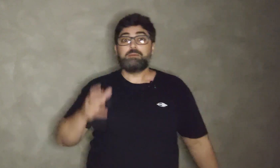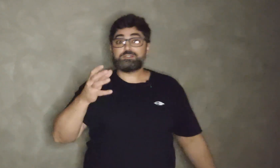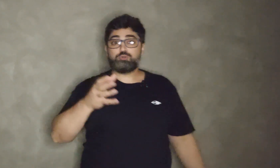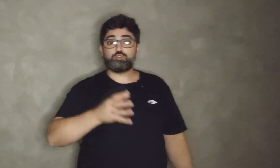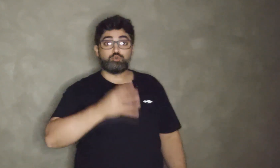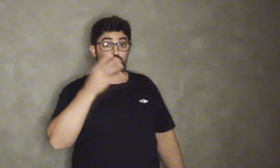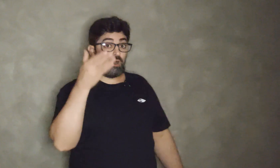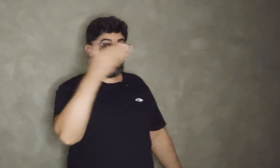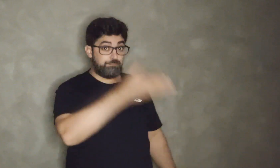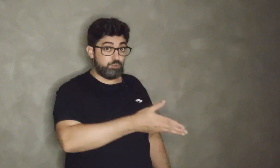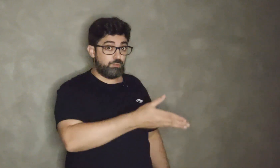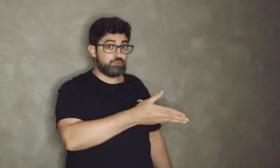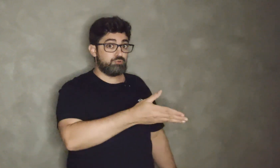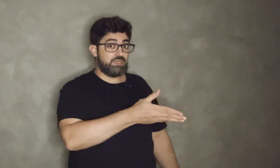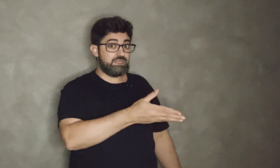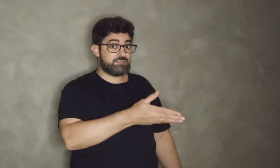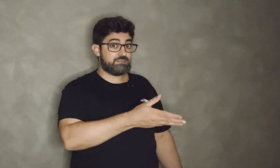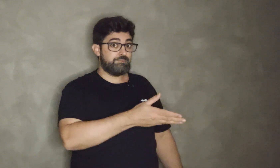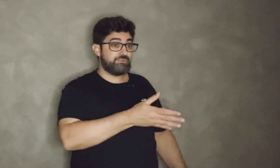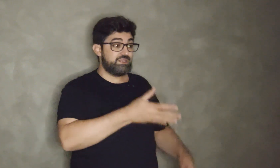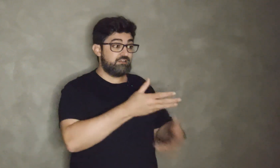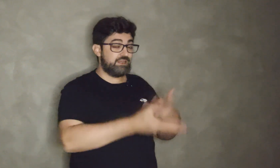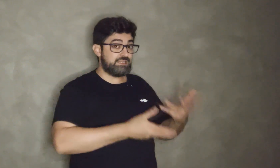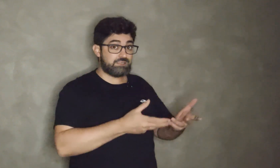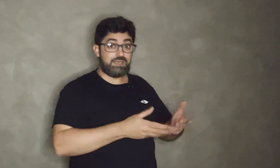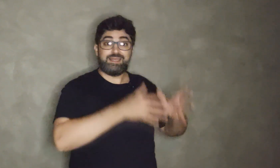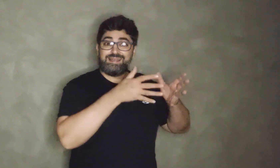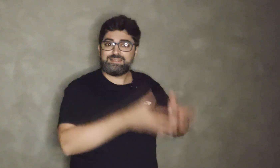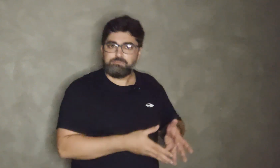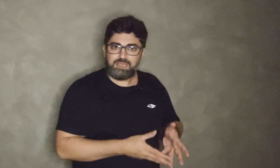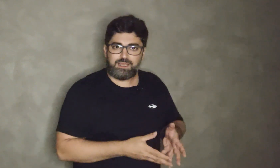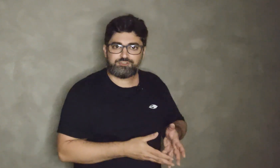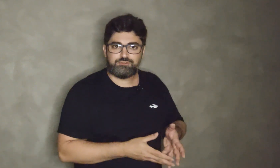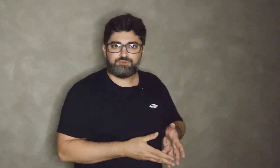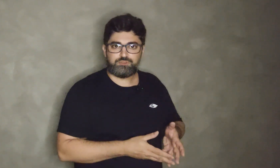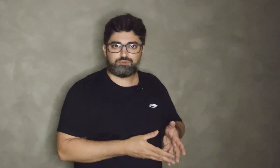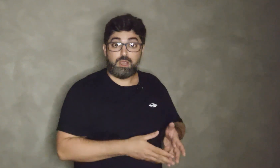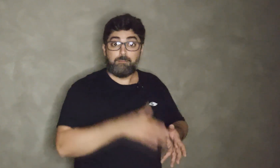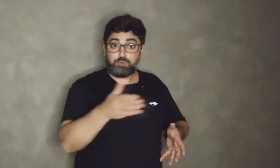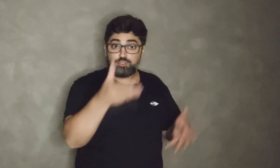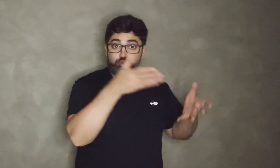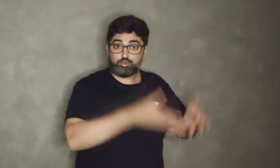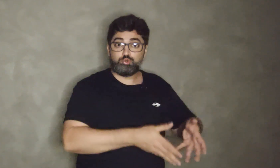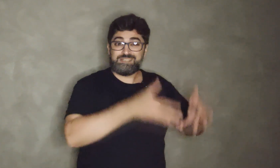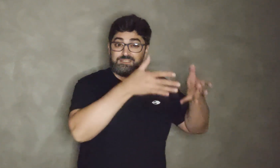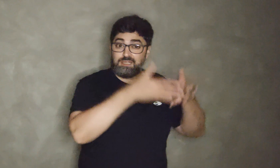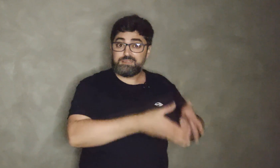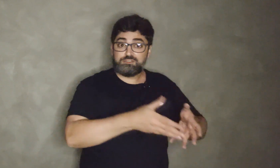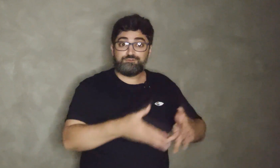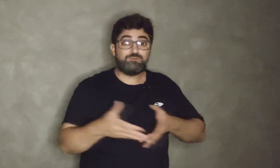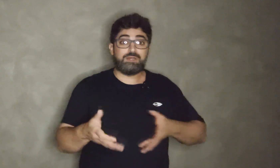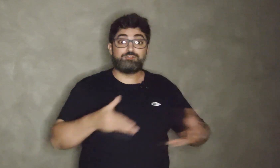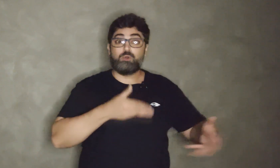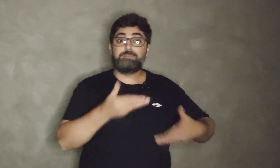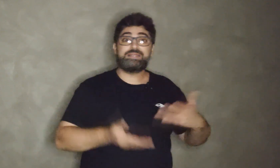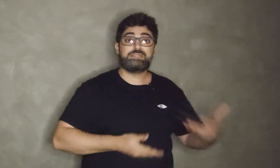Mas quando o surdo olha para o português e ele vai tentar ler, ele também acha difícil. Por isso que o surdo tem tanta dificuldade de compreender o